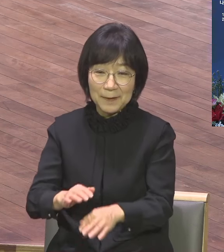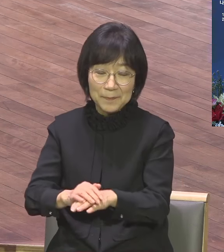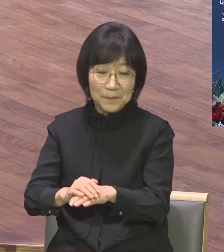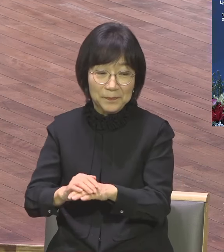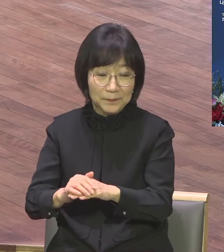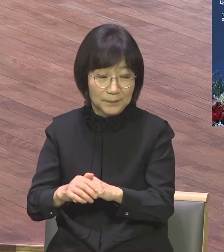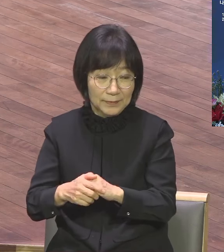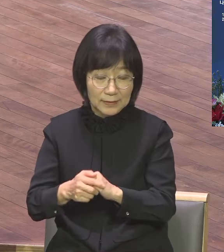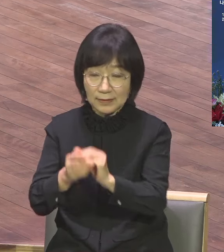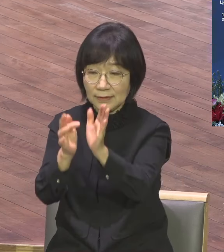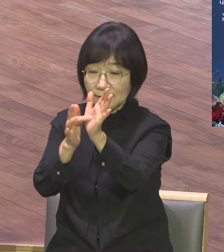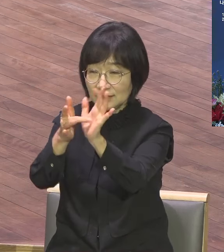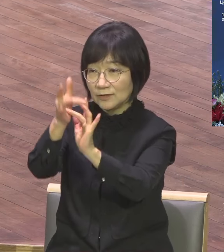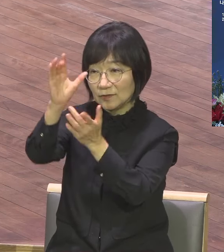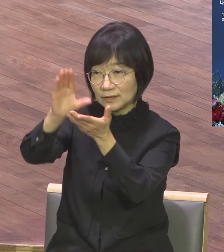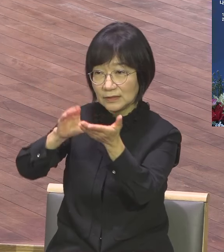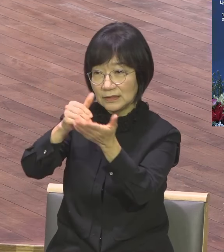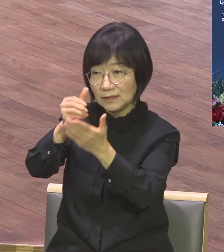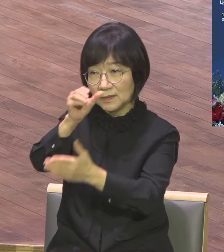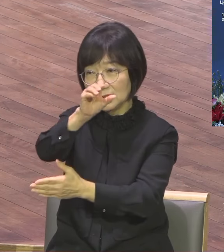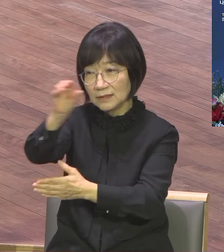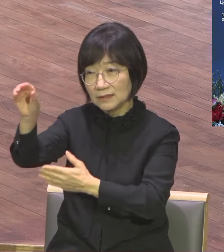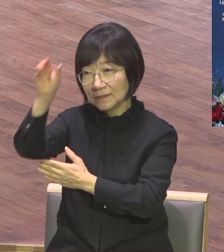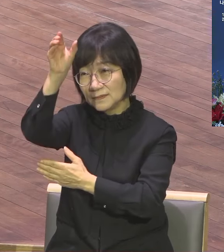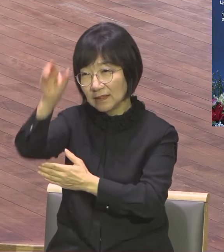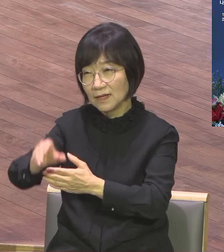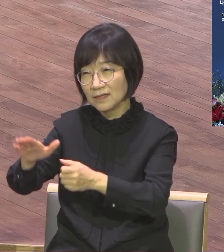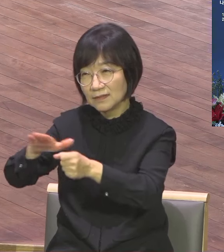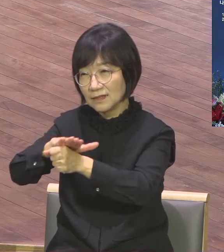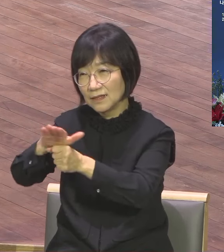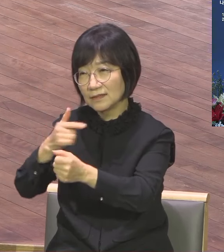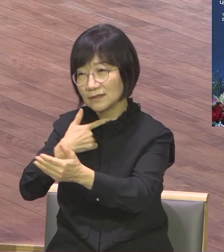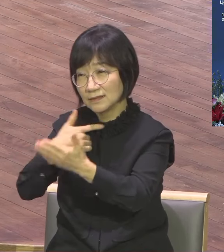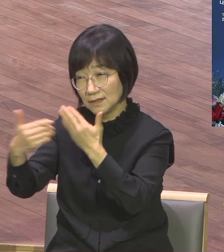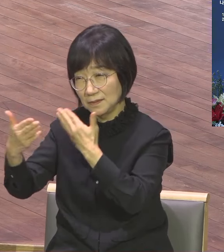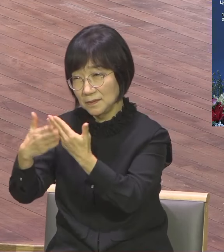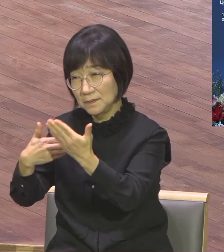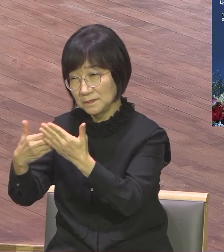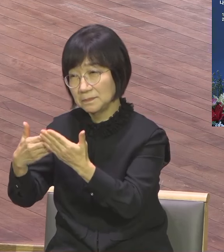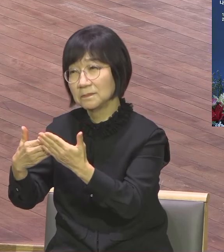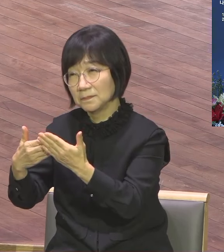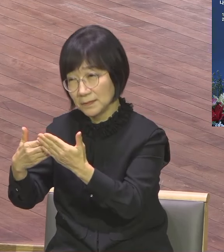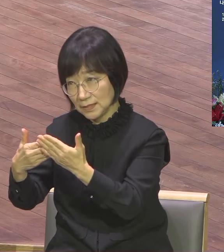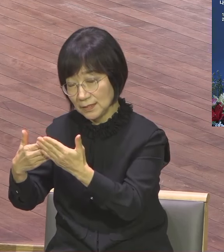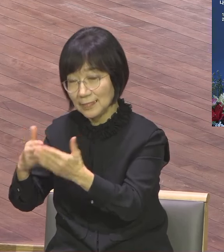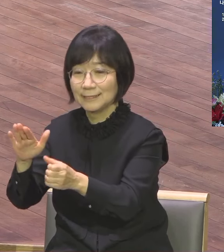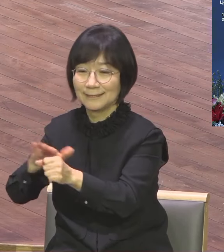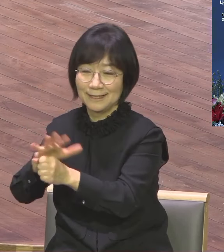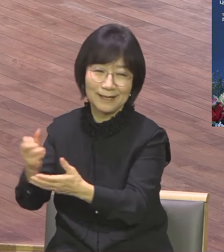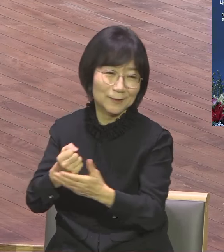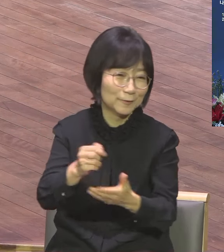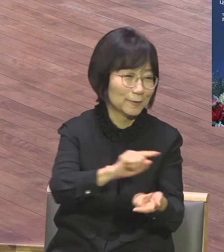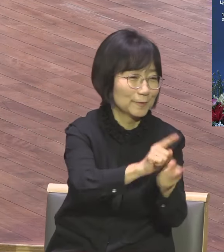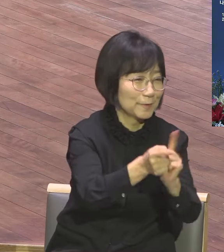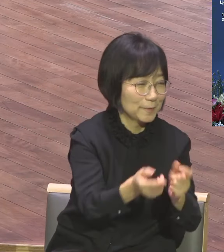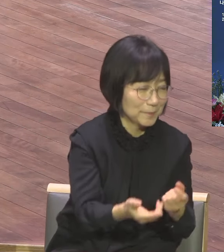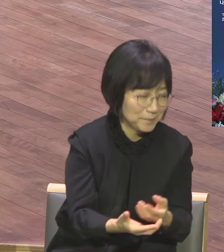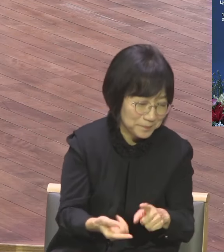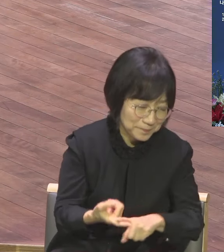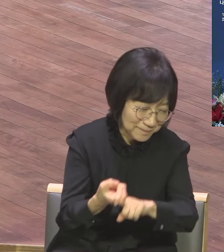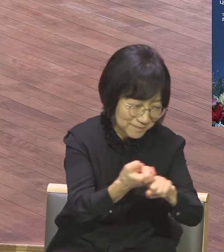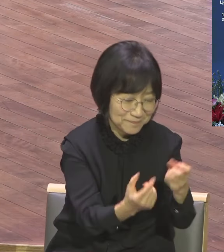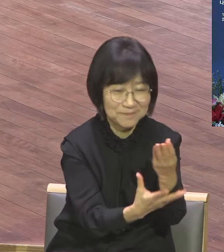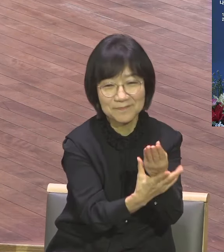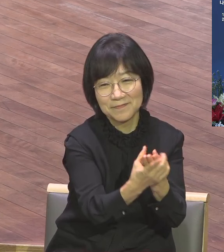예수 그리스도의 십자가 사랑을 체험한 자는 그 사랑으로 원내스를 이루는 피스메이커가 되게 돼